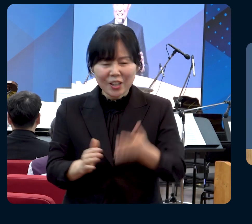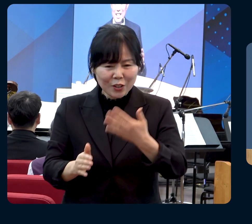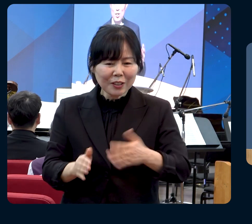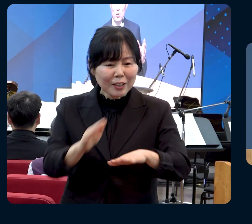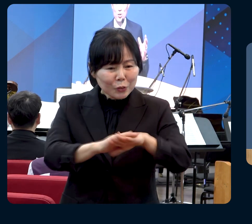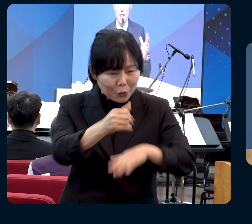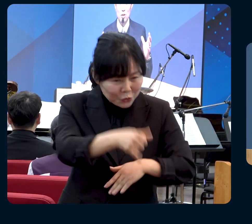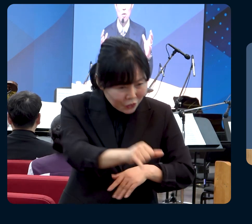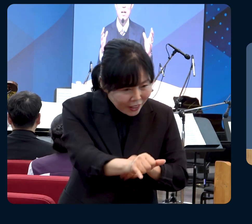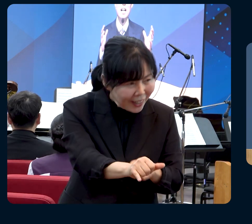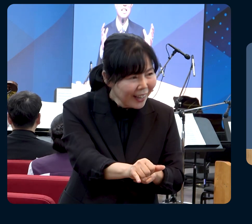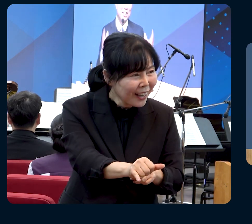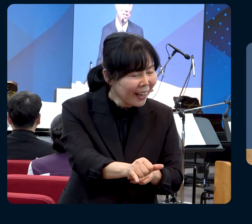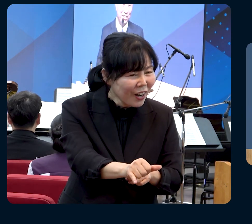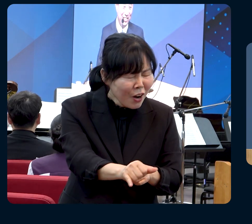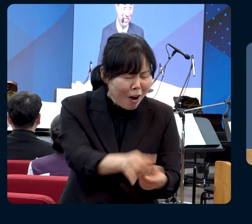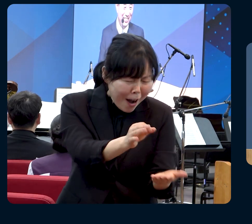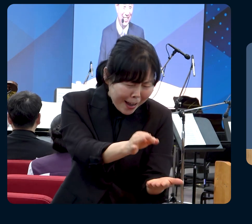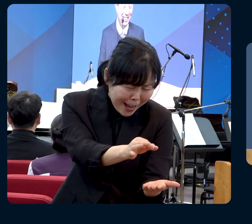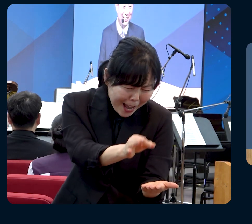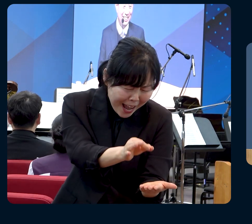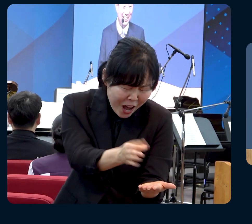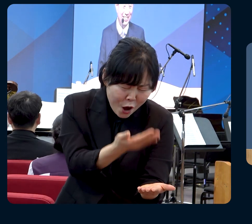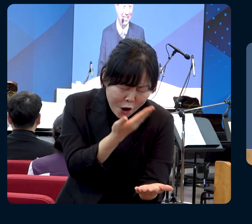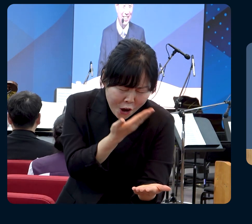왜냐하면 이 손주가 정말 가치 있거든요.